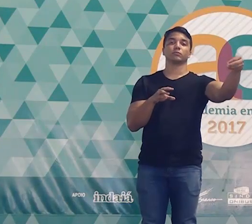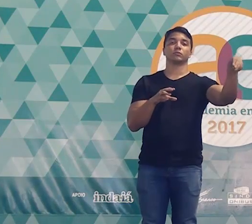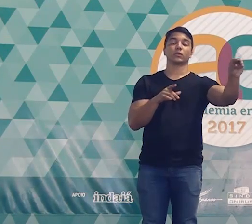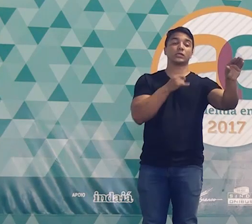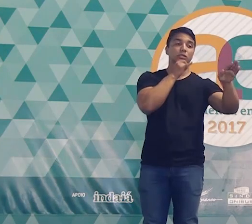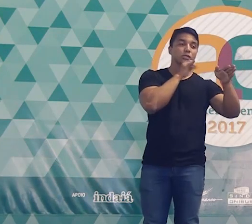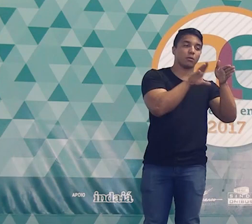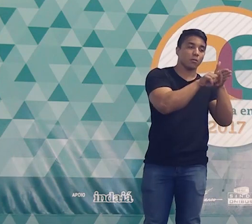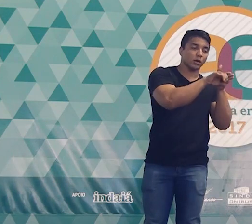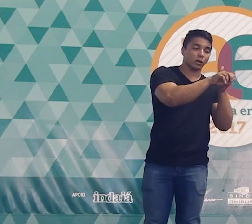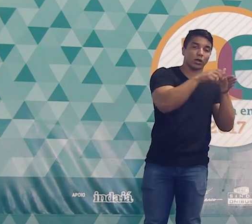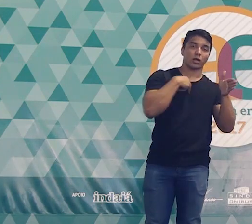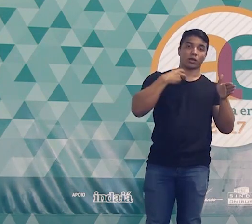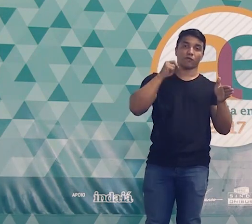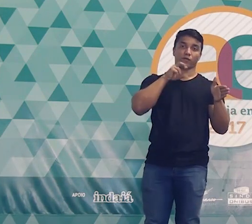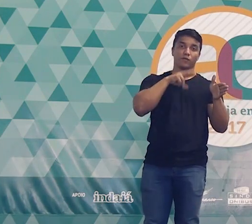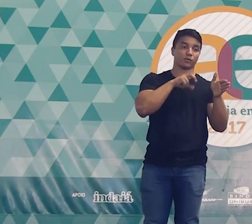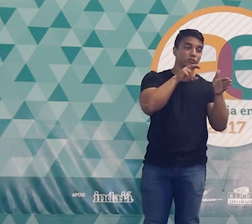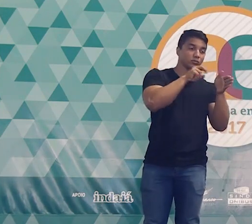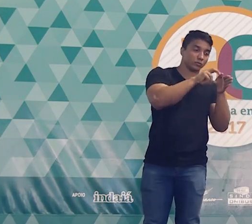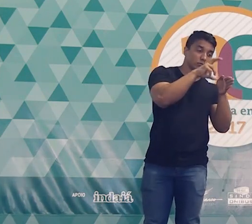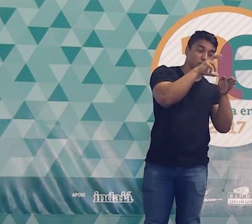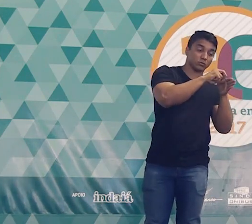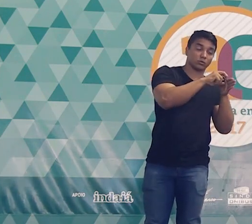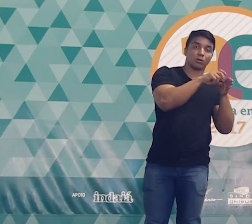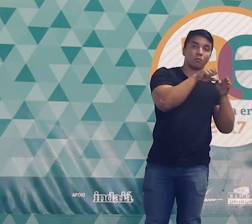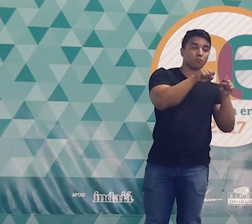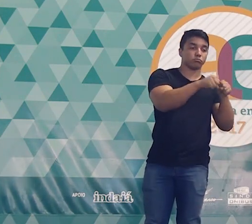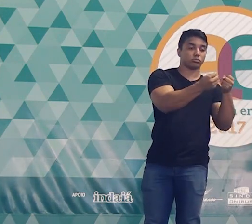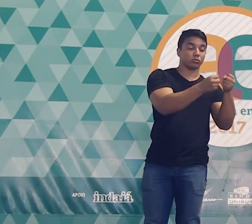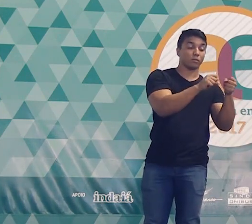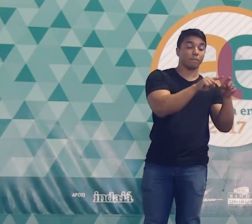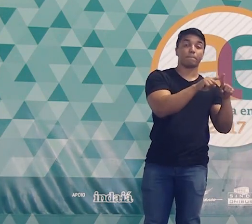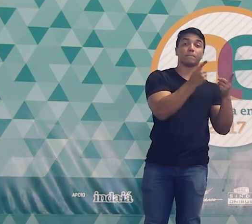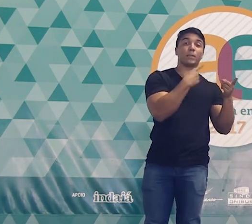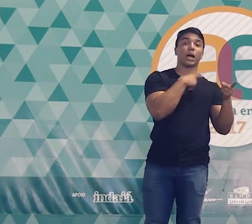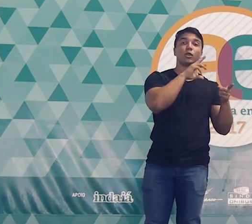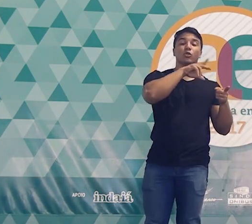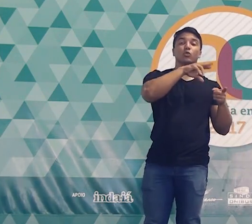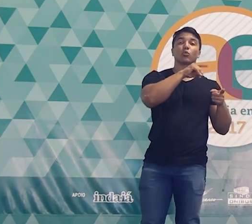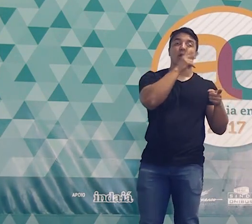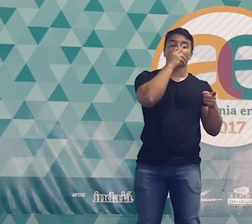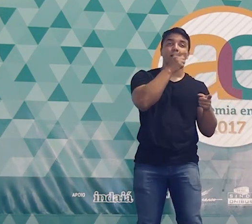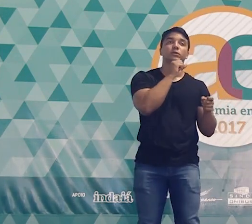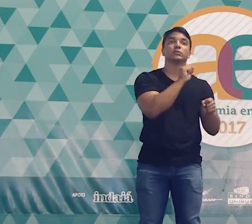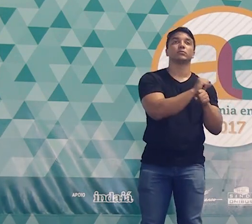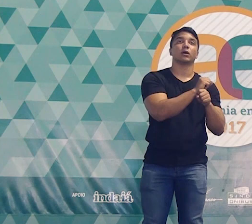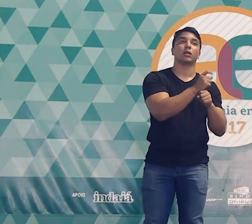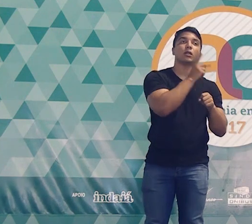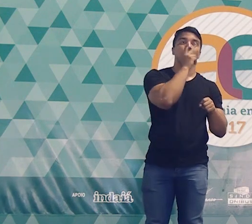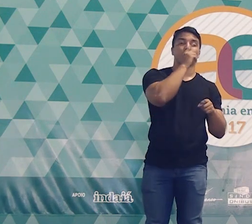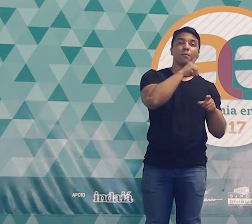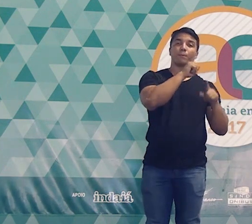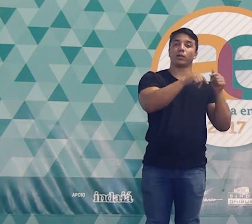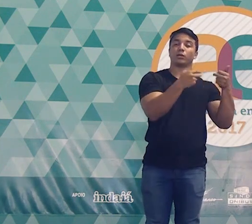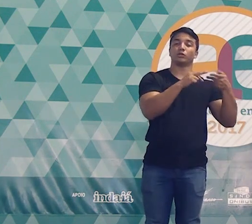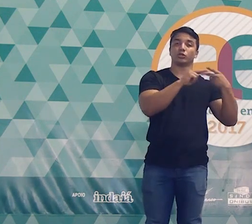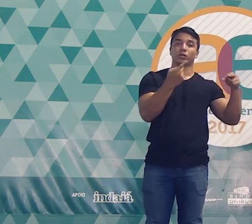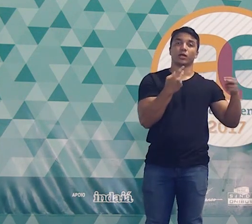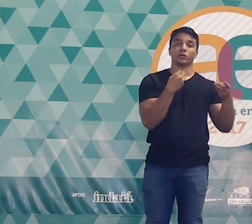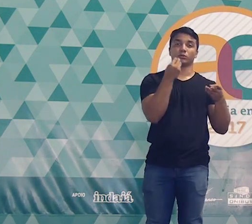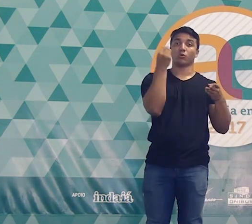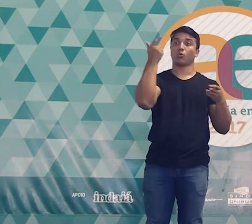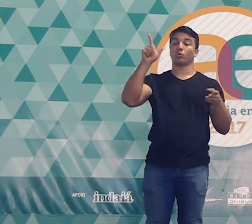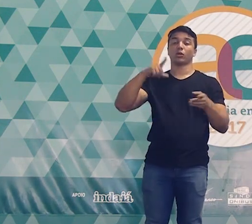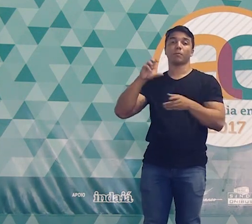invade a bactéria, destrói a bactéria, só que esse vírus, em vez de mandar o material genético dele para